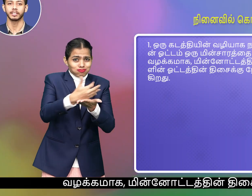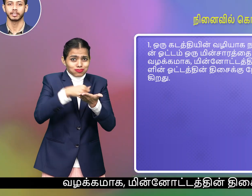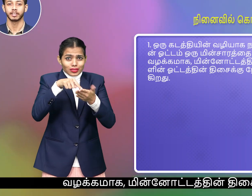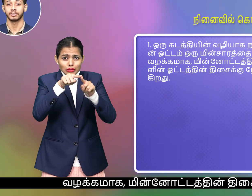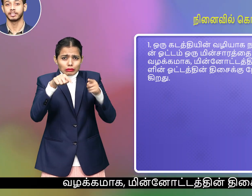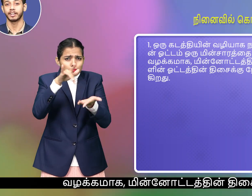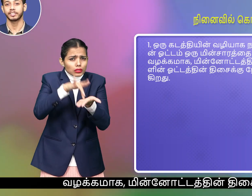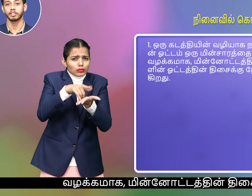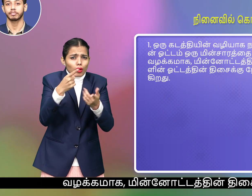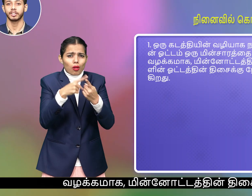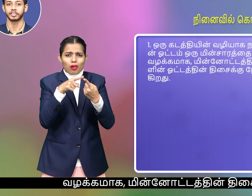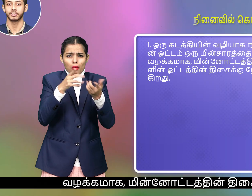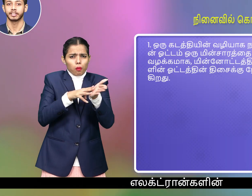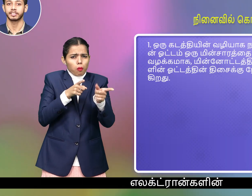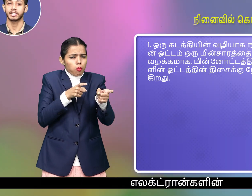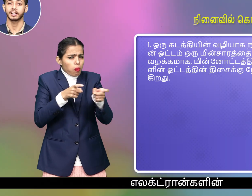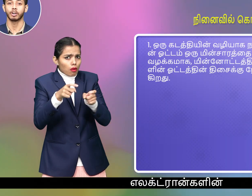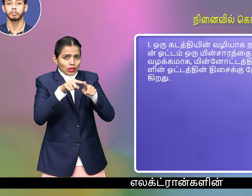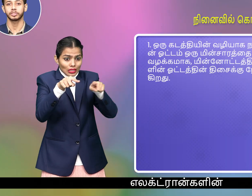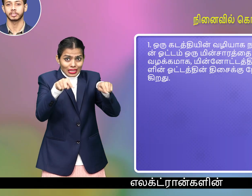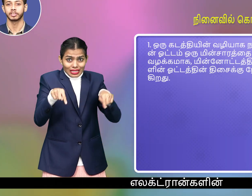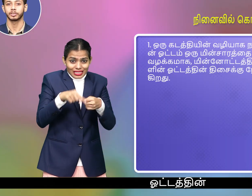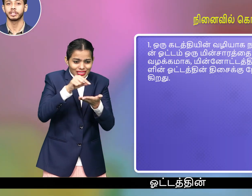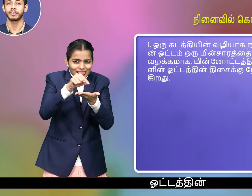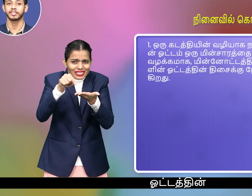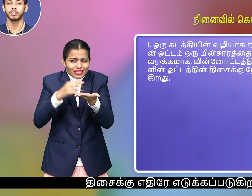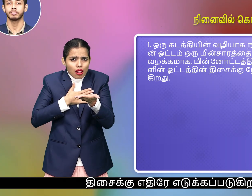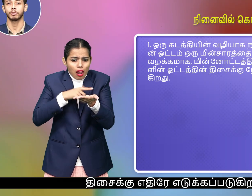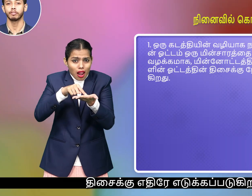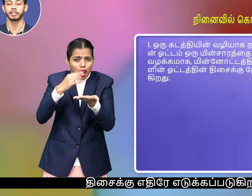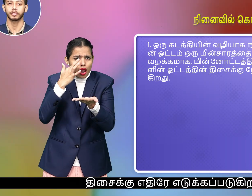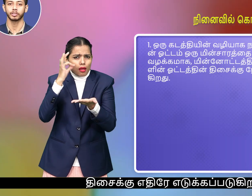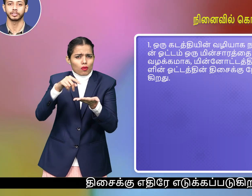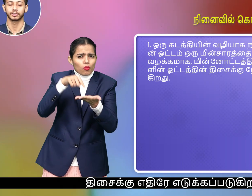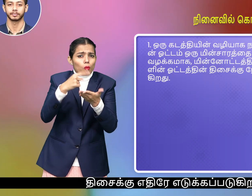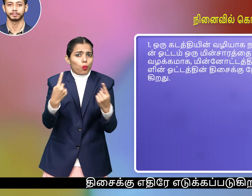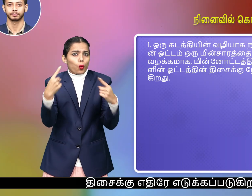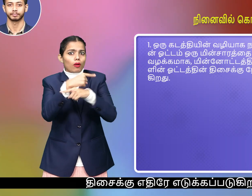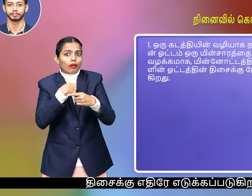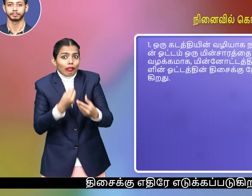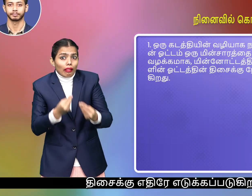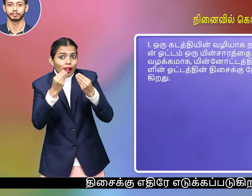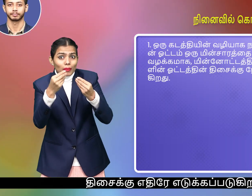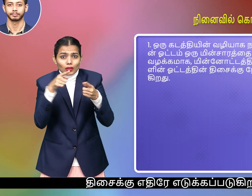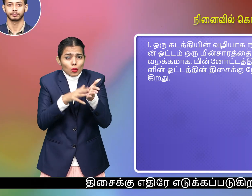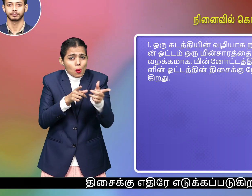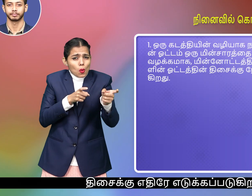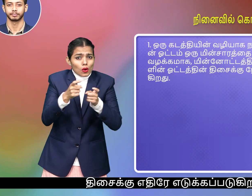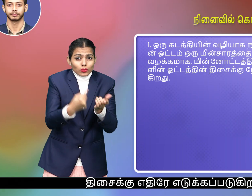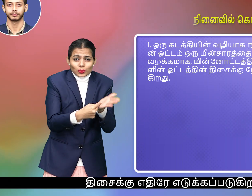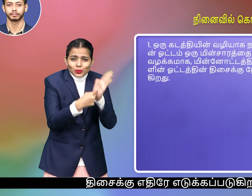வழக்கமாக மின்னோட்டத்தின் திசையானது எலக்ட்ரான்களின் ஓட்டத்தின் திசைக்கு எதிரே எடுக்கப்படுகிறது.